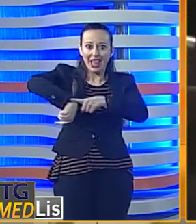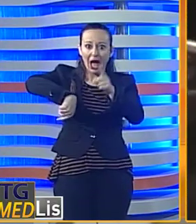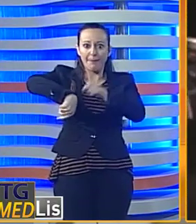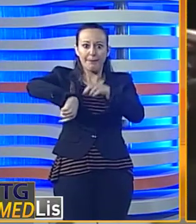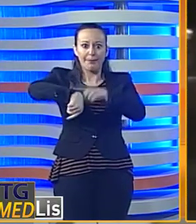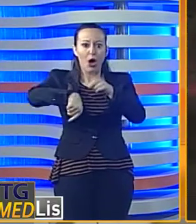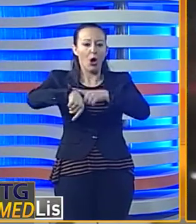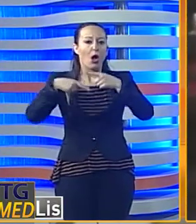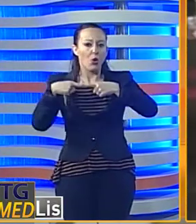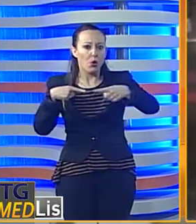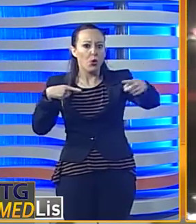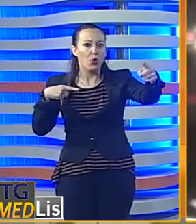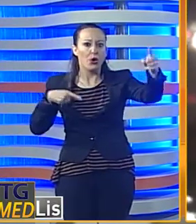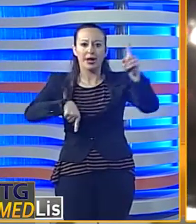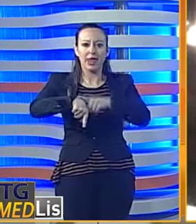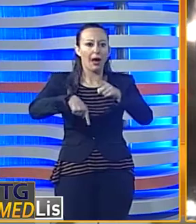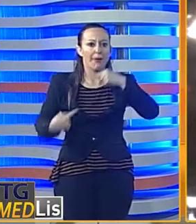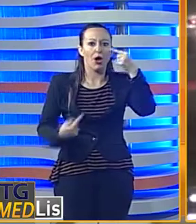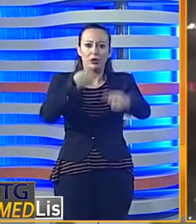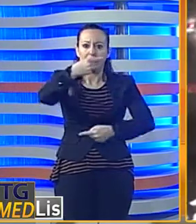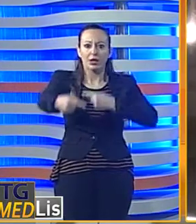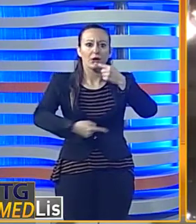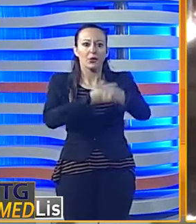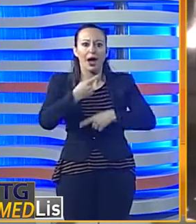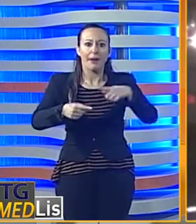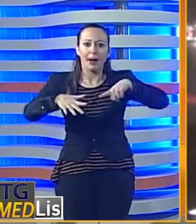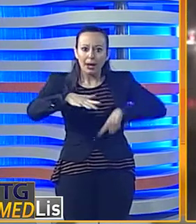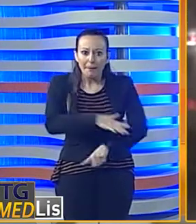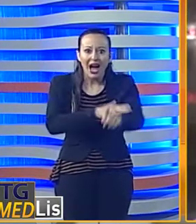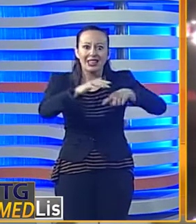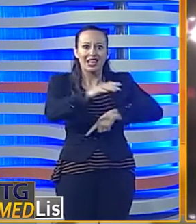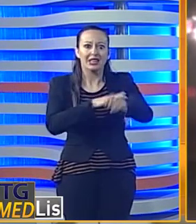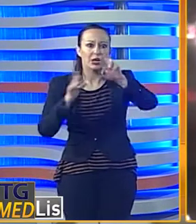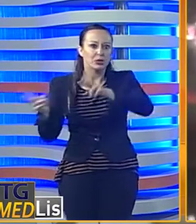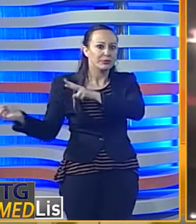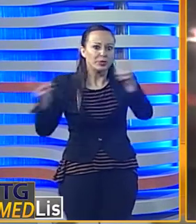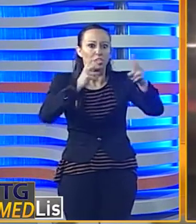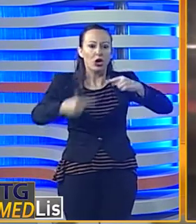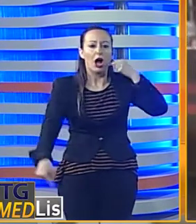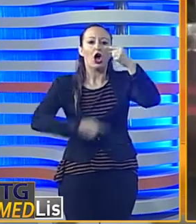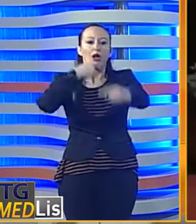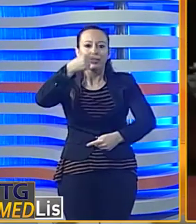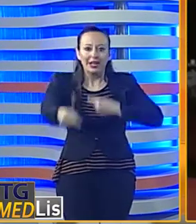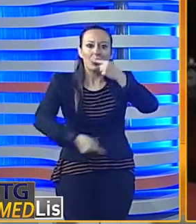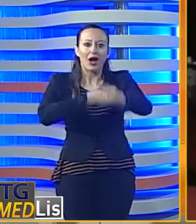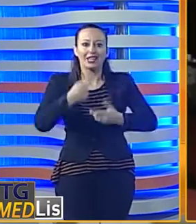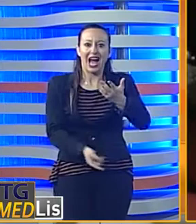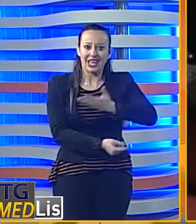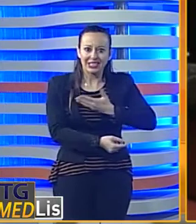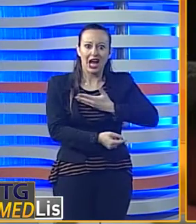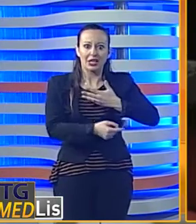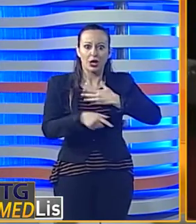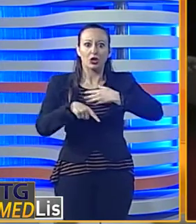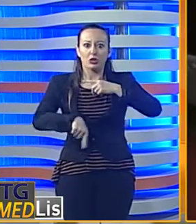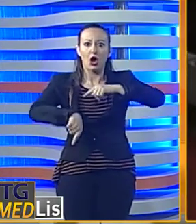La permanenza dei migranti negli hotspot continua a essere troppo lunga, a denunciarlo è il Garante nazionale per i diritti